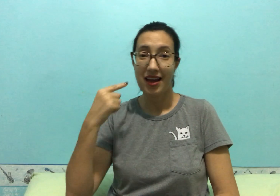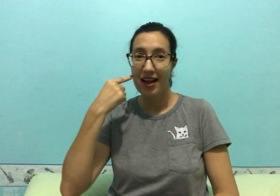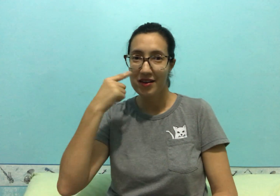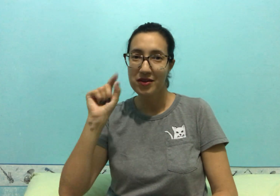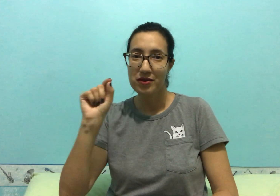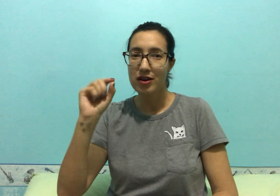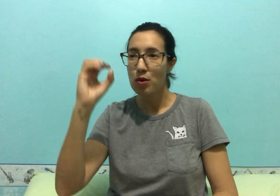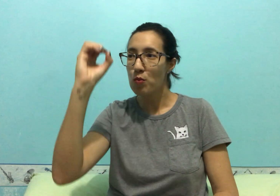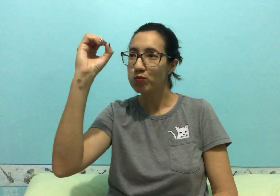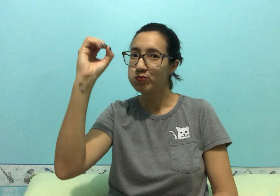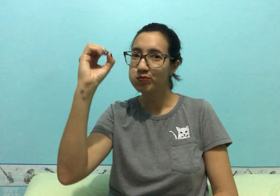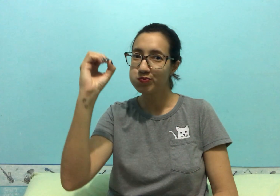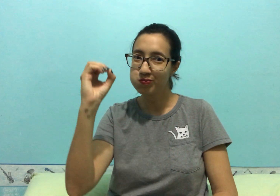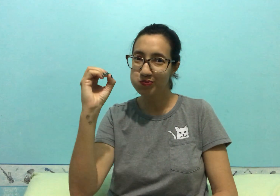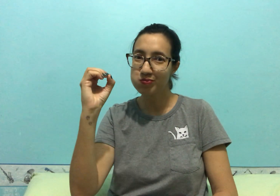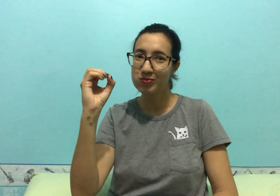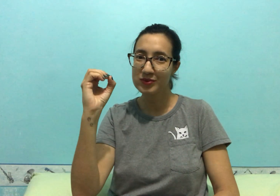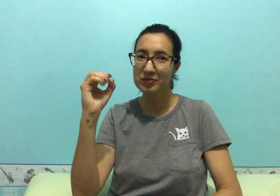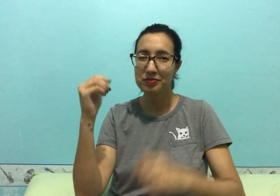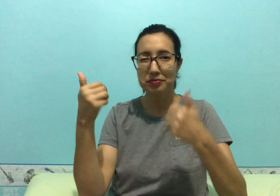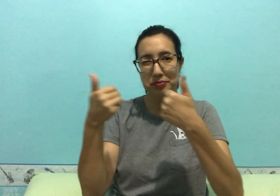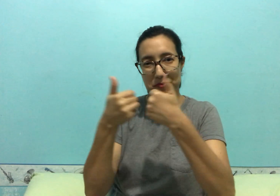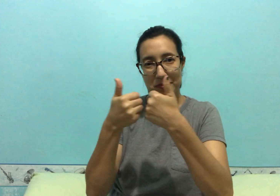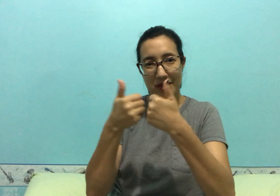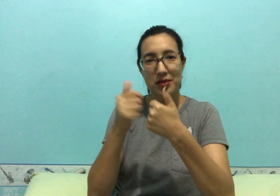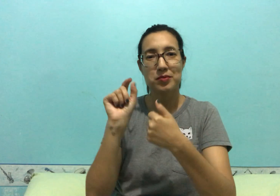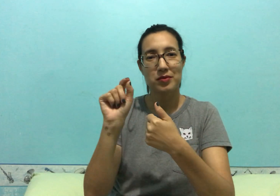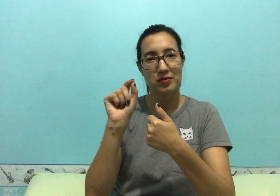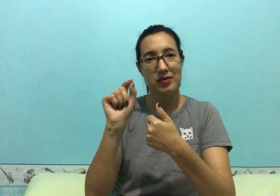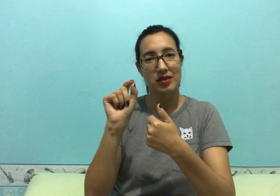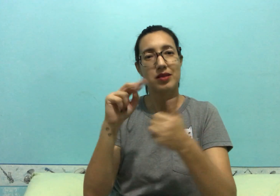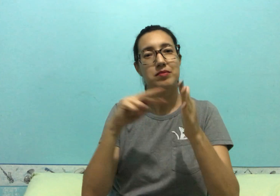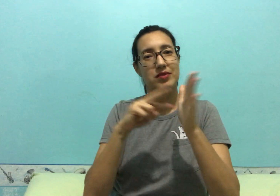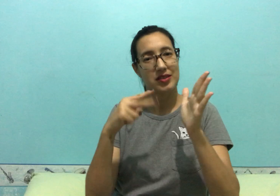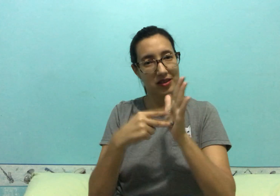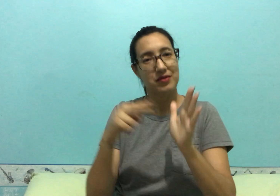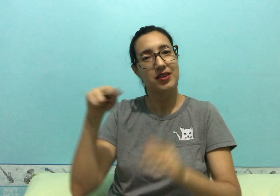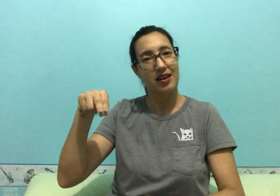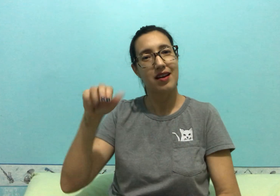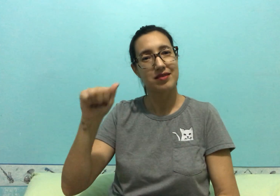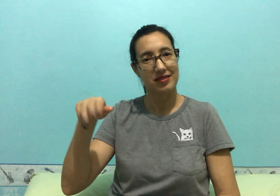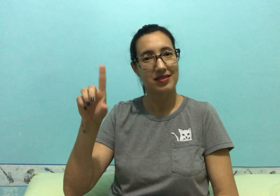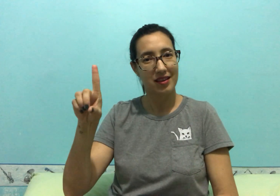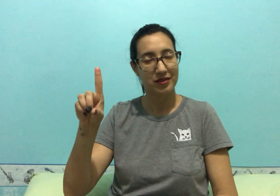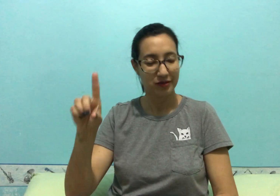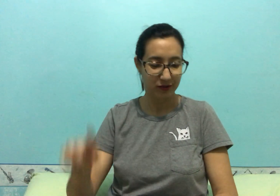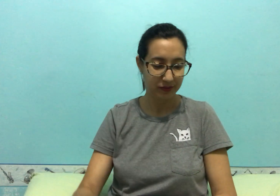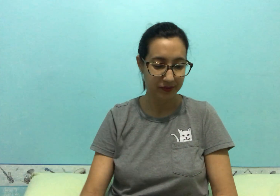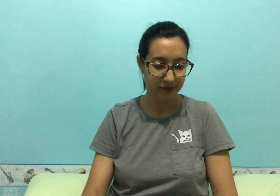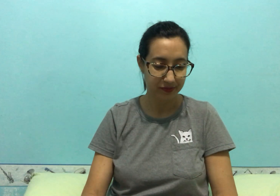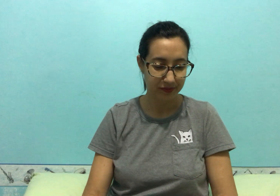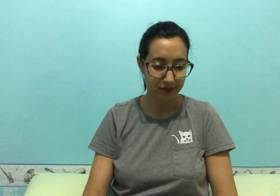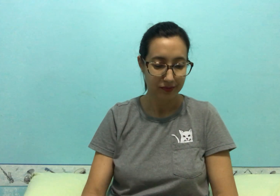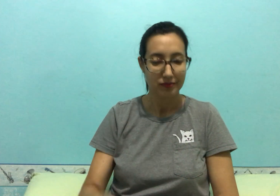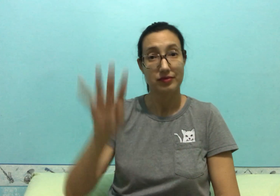gerar o símbolo do NAND. E a equação aqui é a mesma, né? Então a tabela verdade dele, você vê aqui nós